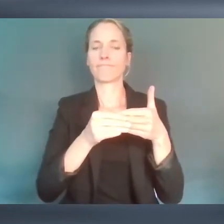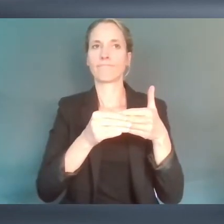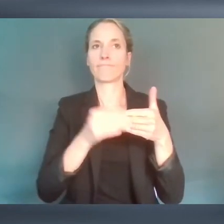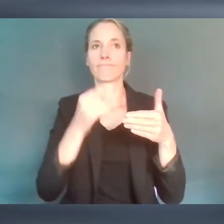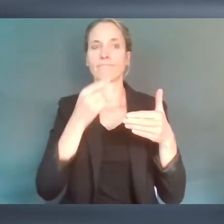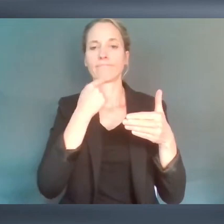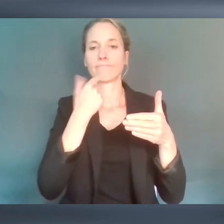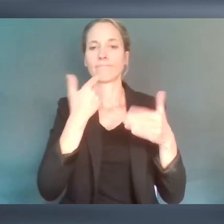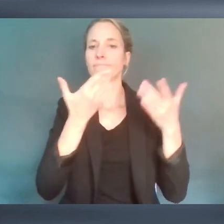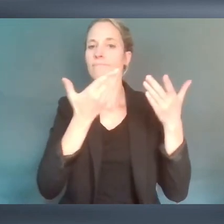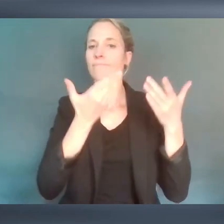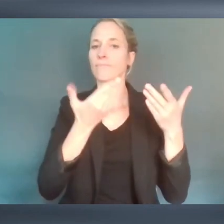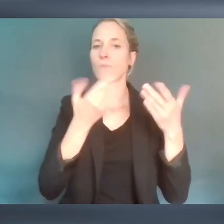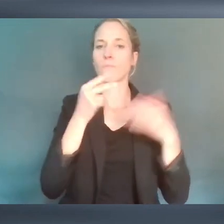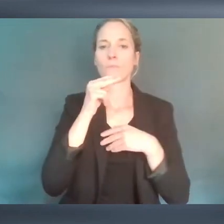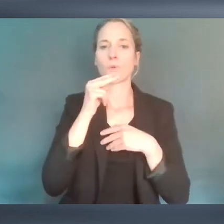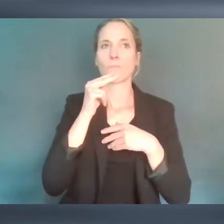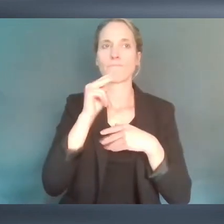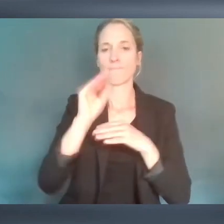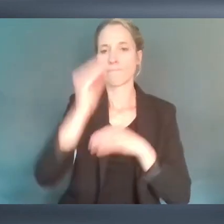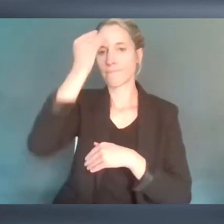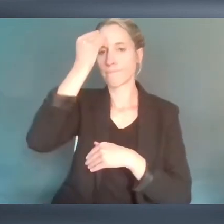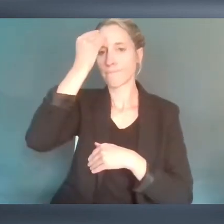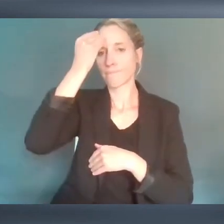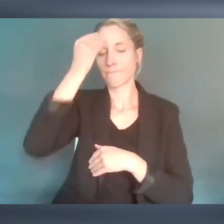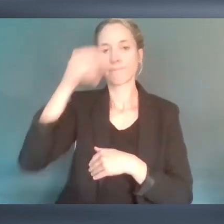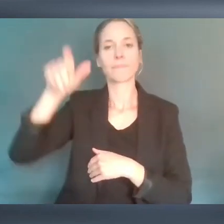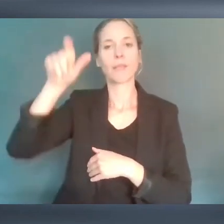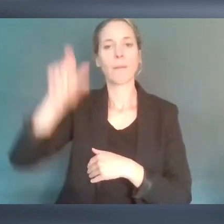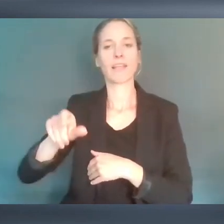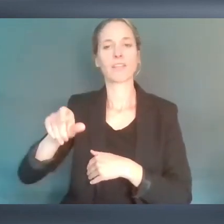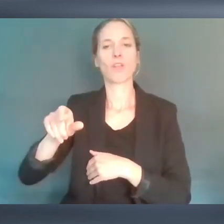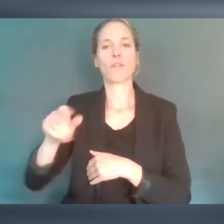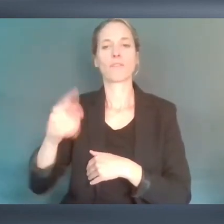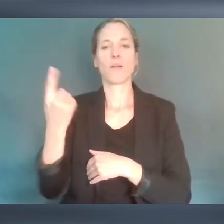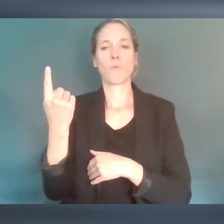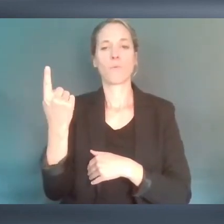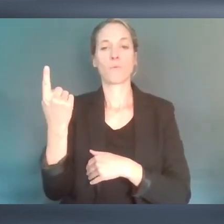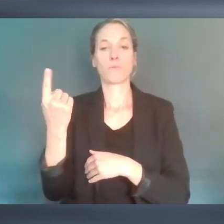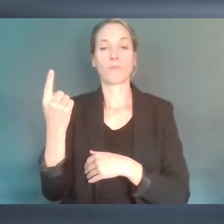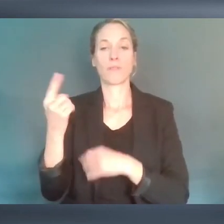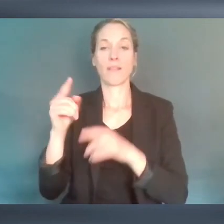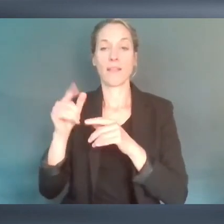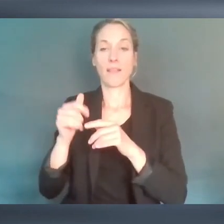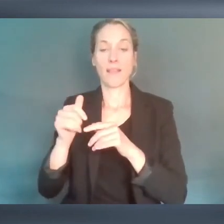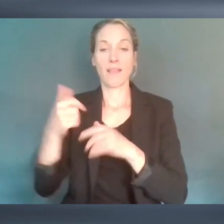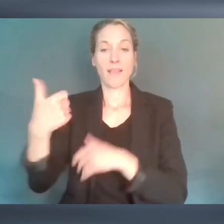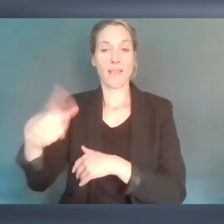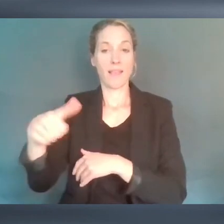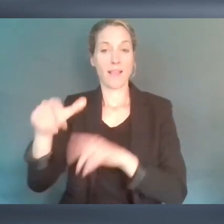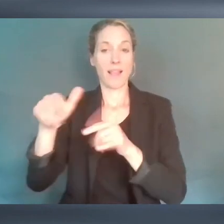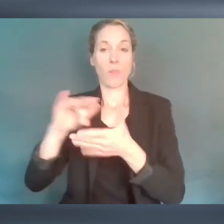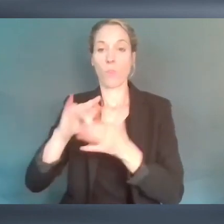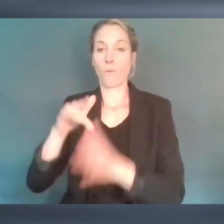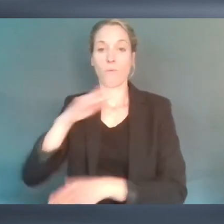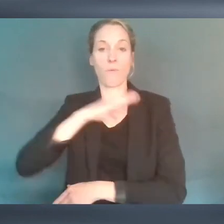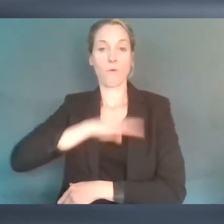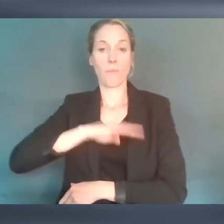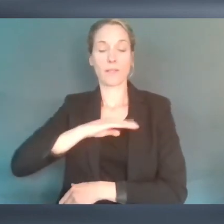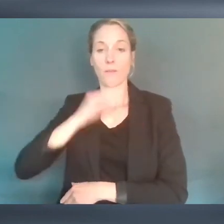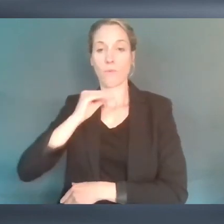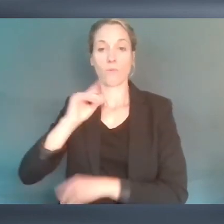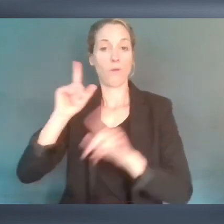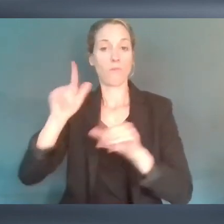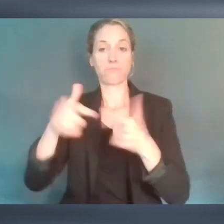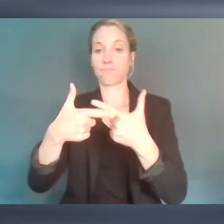n'a pas que des avantages, mais aussi des faiblesses, des défauts. Et c'est donc connaître l'équipe, mais aussi